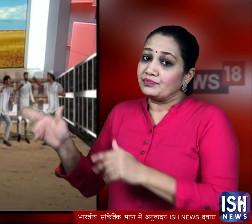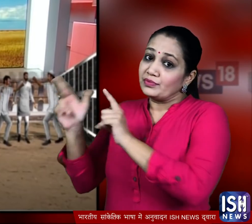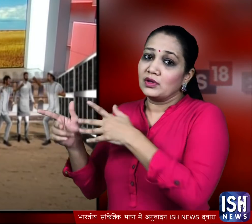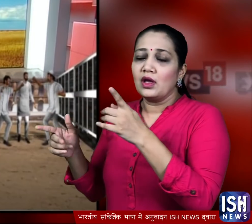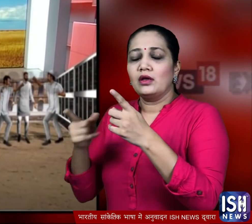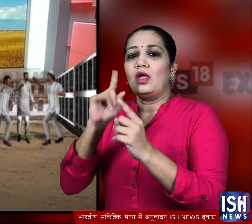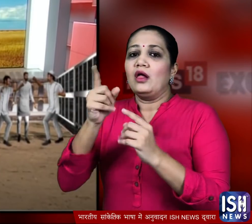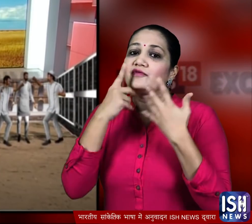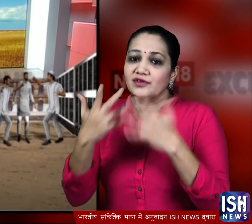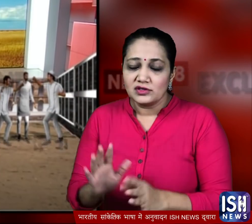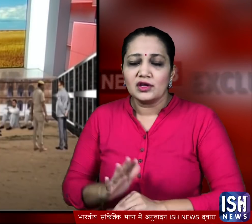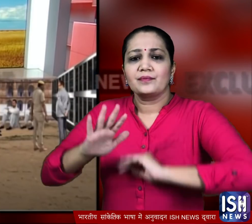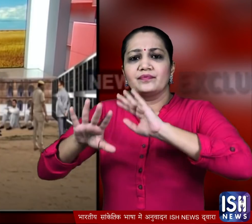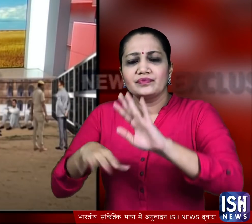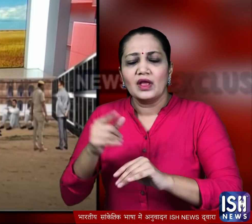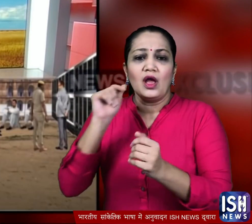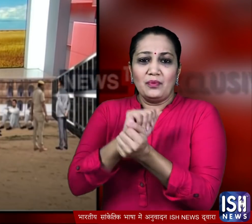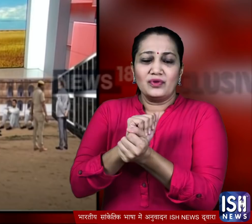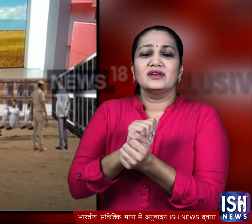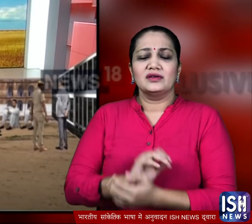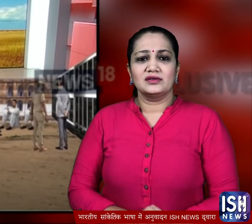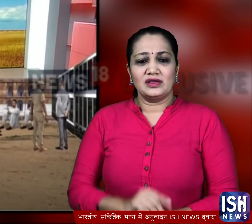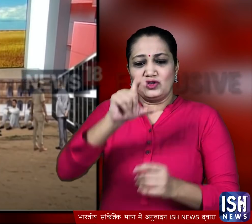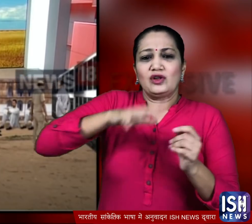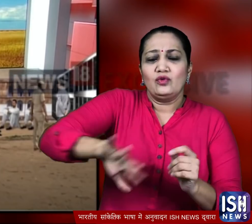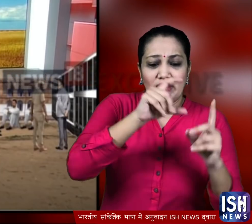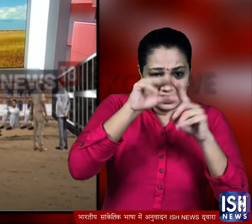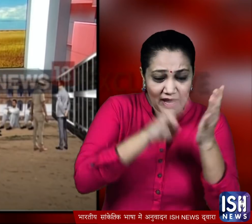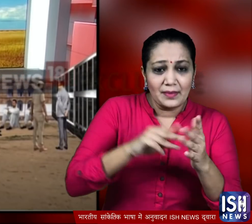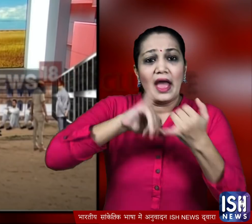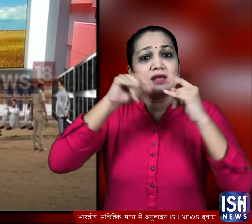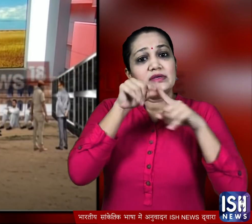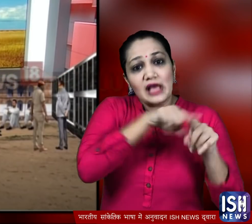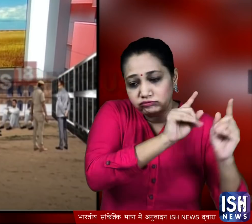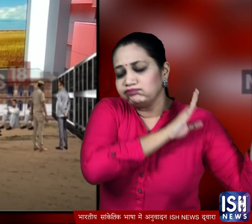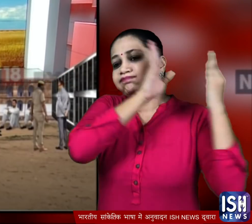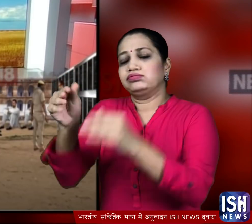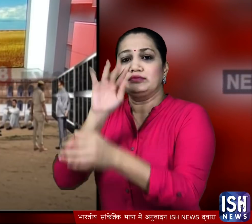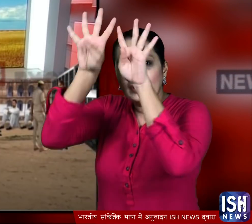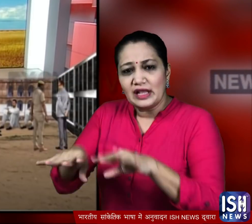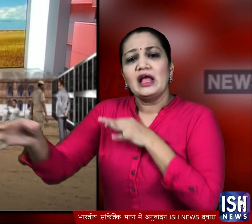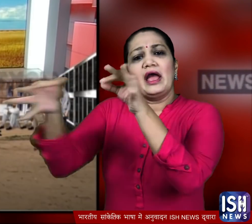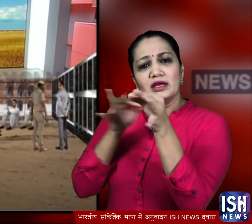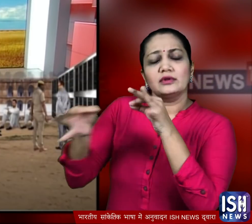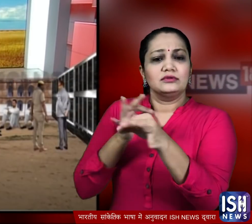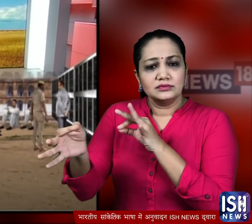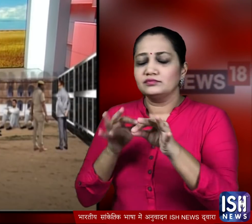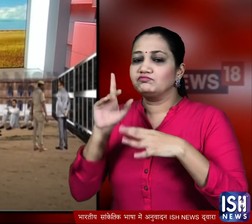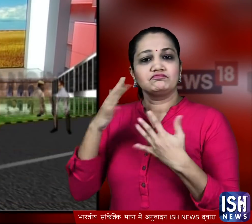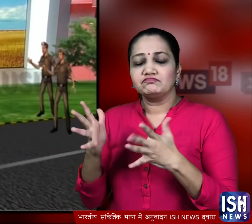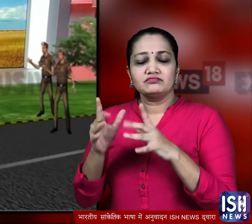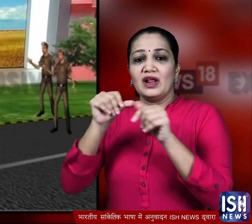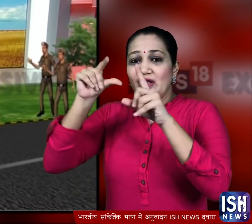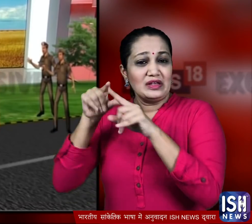मारने की धमकी देने लगे। लिहाजा इसकी जानकारी मिलने पर चित्रकूट के डीएम और एसपी खुद जेल पहुंचे और उसे समझाने की कोशिश